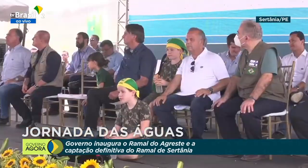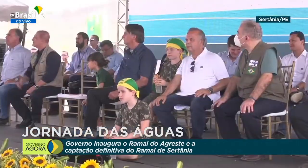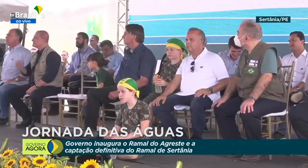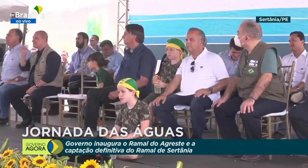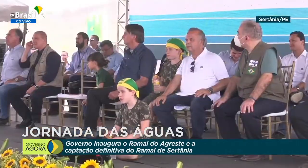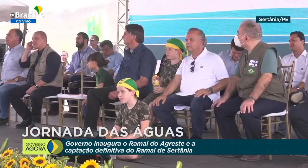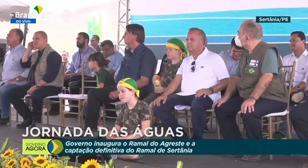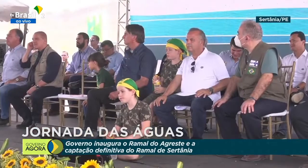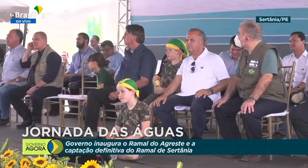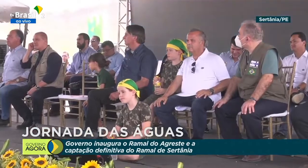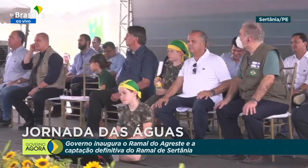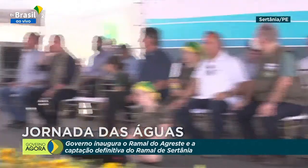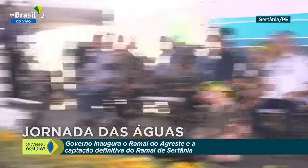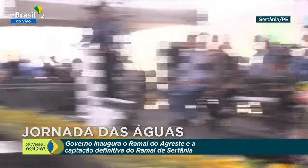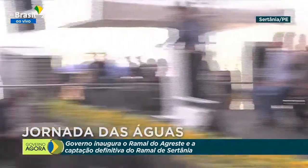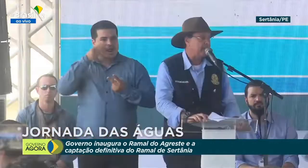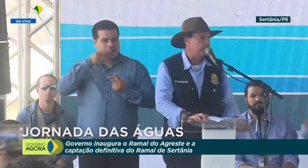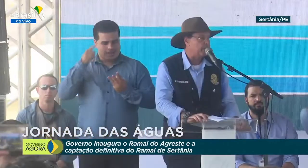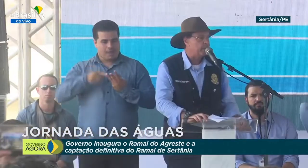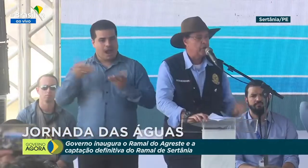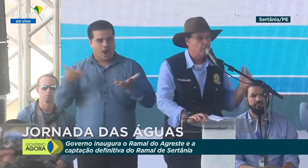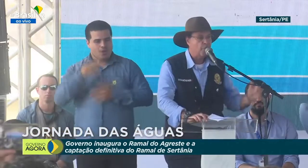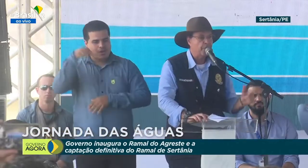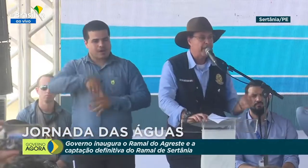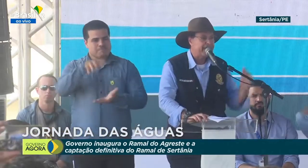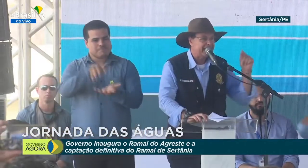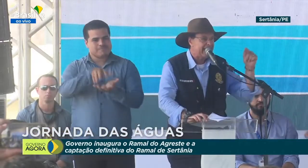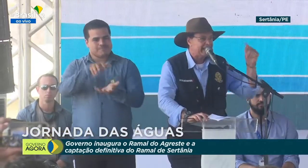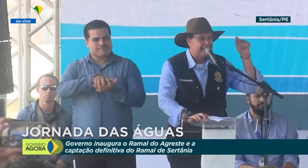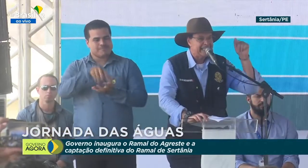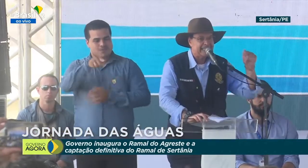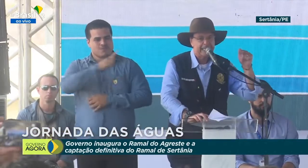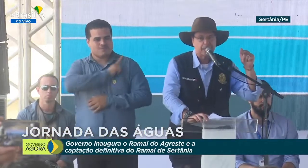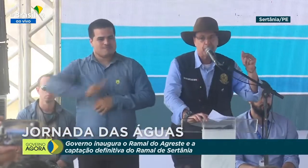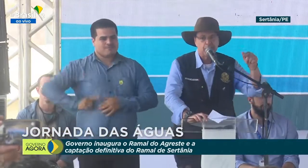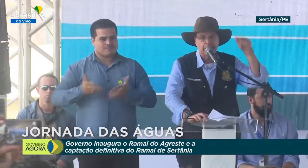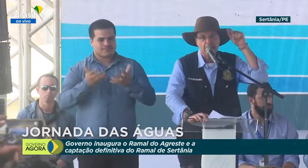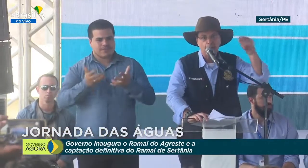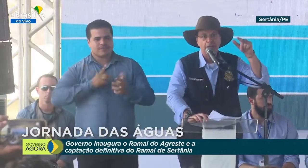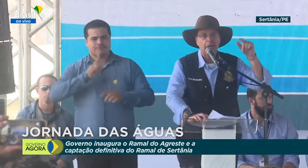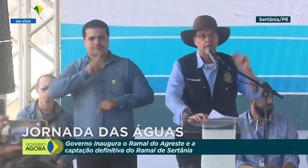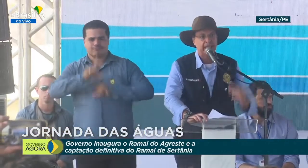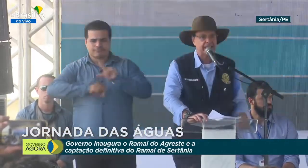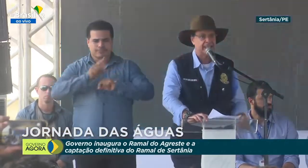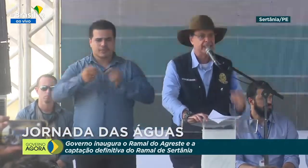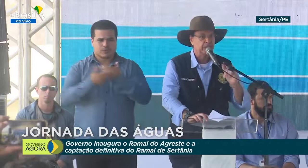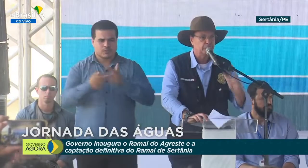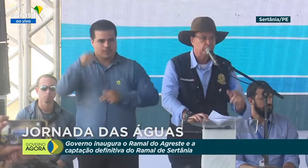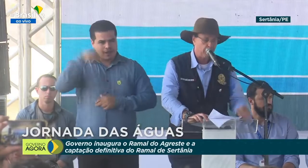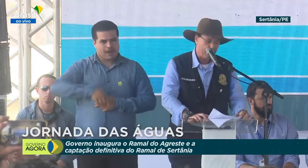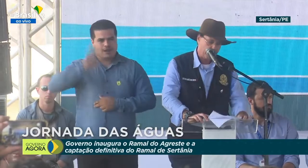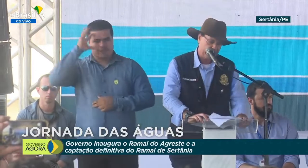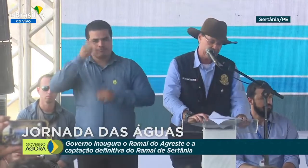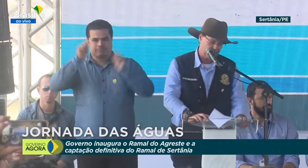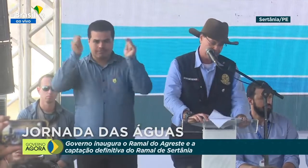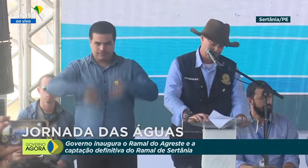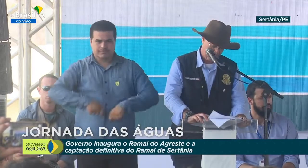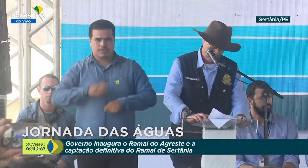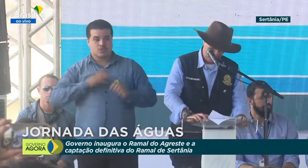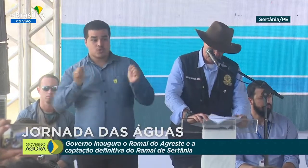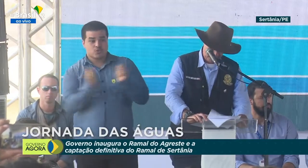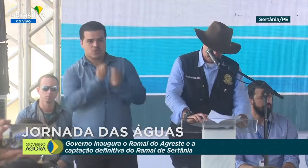Ceará, fomos na Paraíba e estamos agora em Pernambuco. Um governo itinerante que decide as coisas onde acontece, junto com a